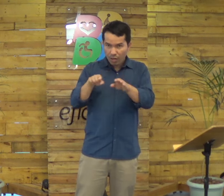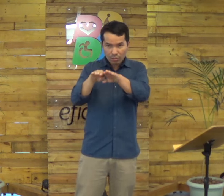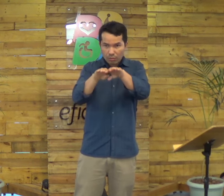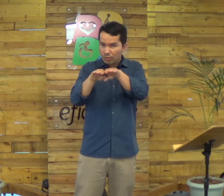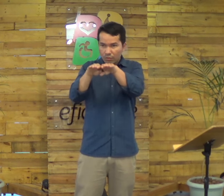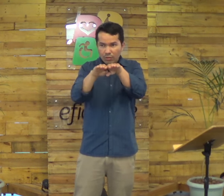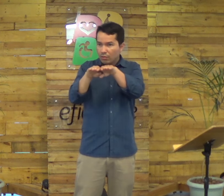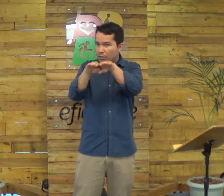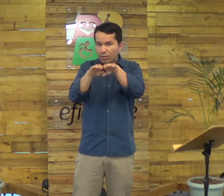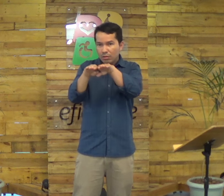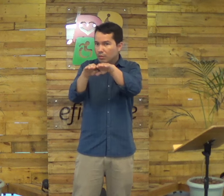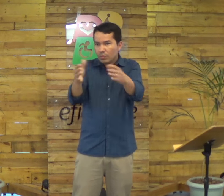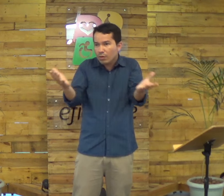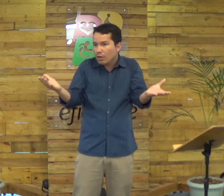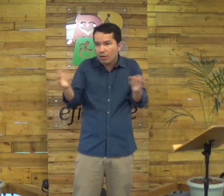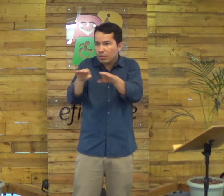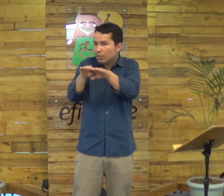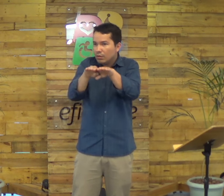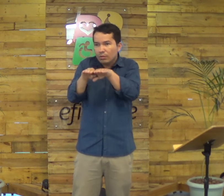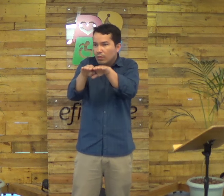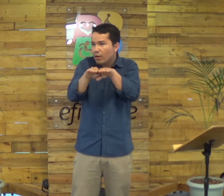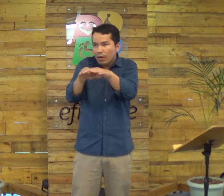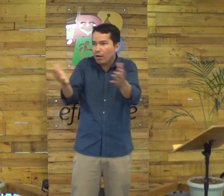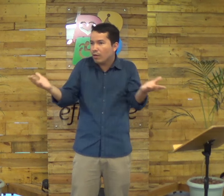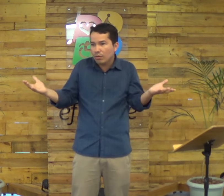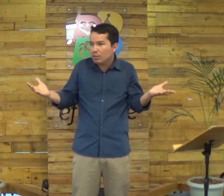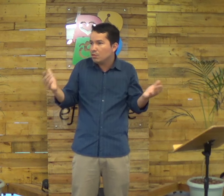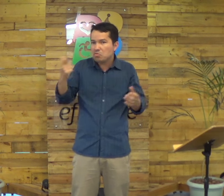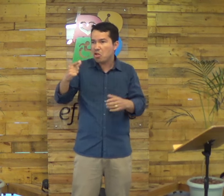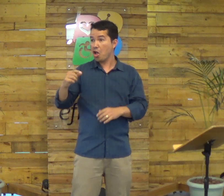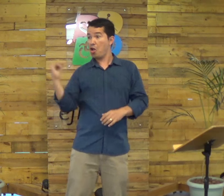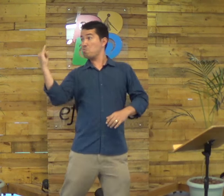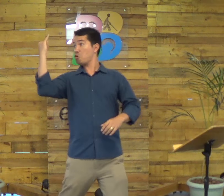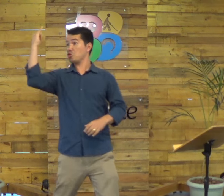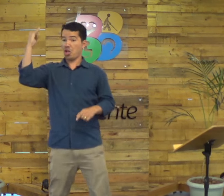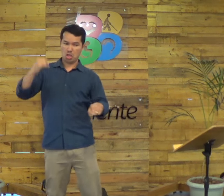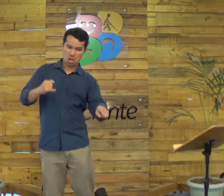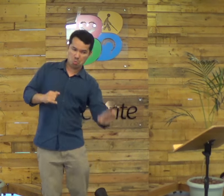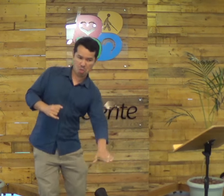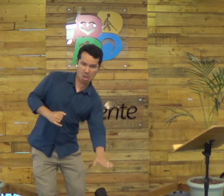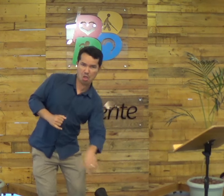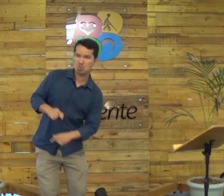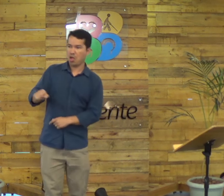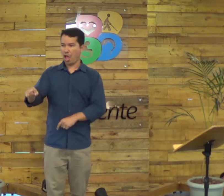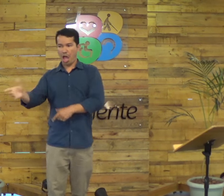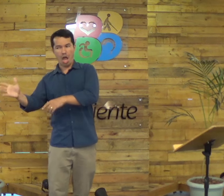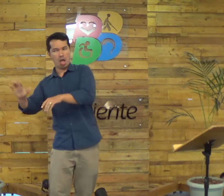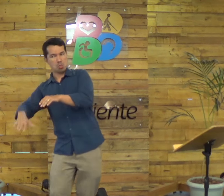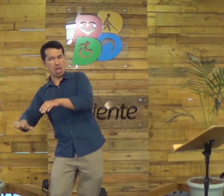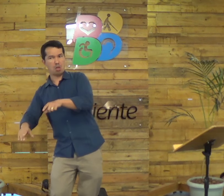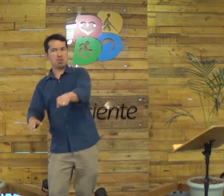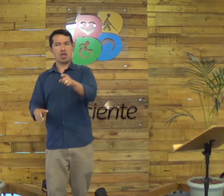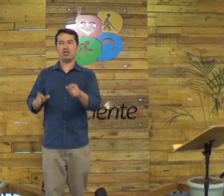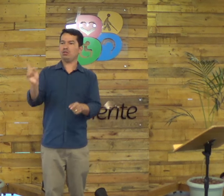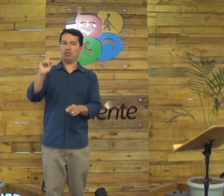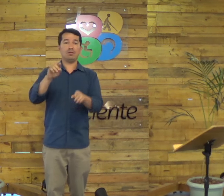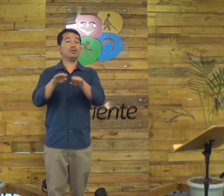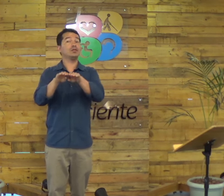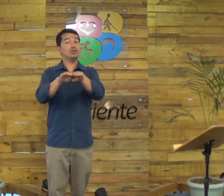Não é verdade? Todos no mesmo nível. Não tem o Ah, isso é mais importante que o outro. Não. Ah, aquele lá não. Ah, esse é mais conhecido. Ah, esse